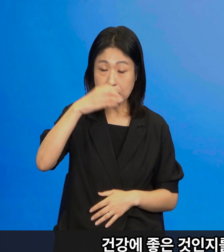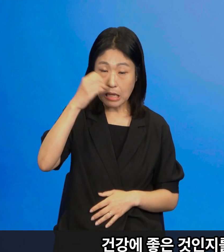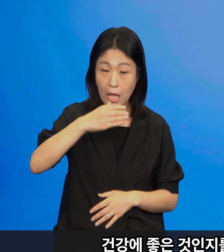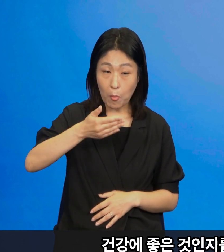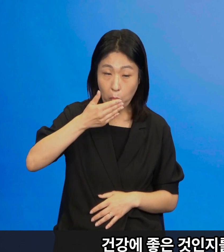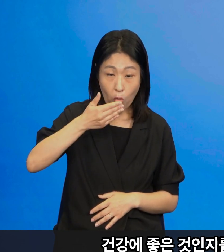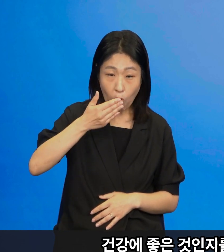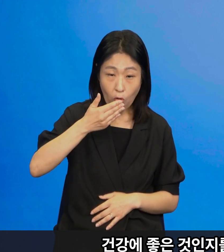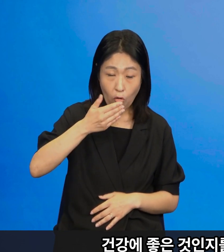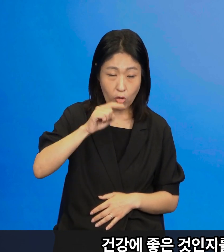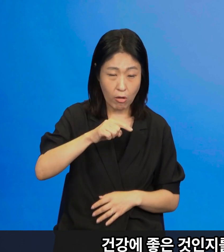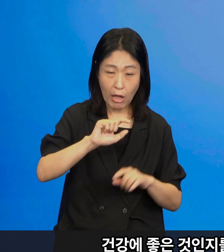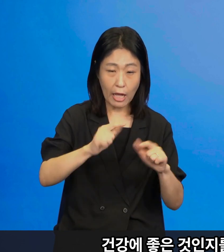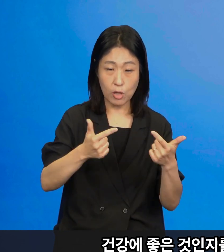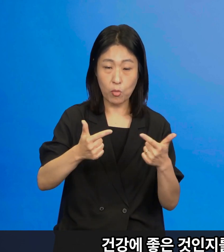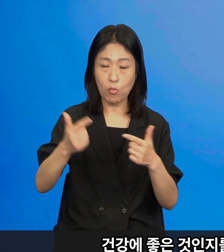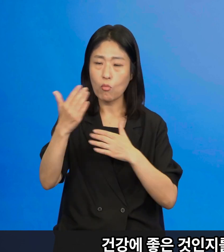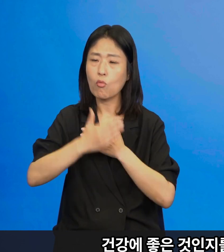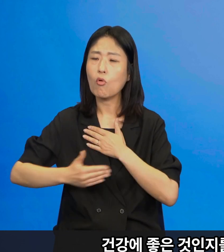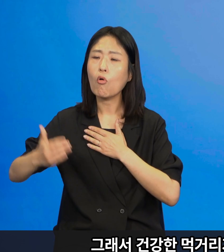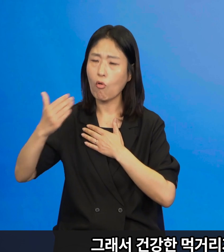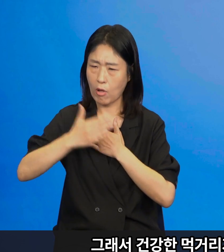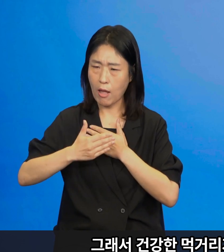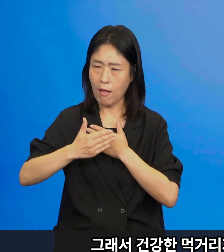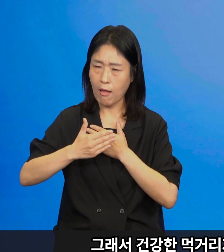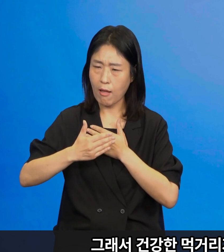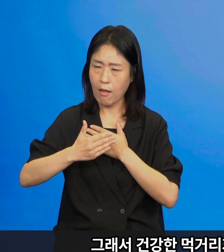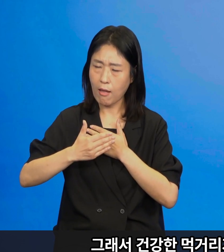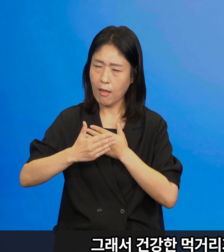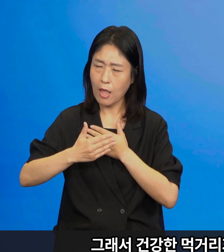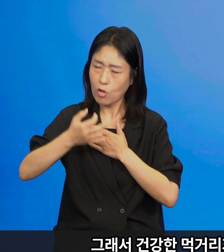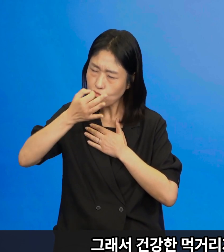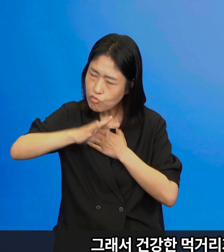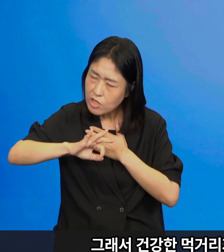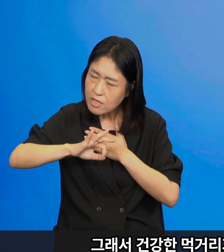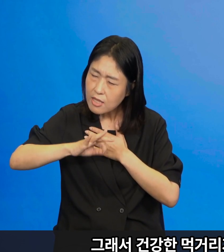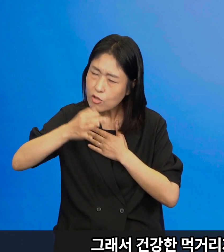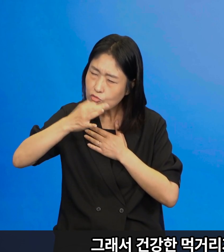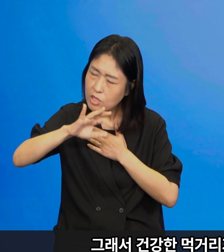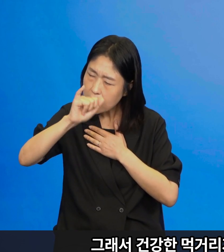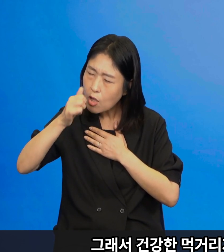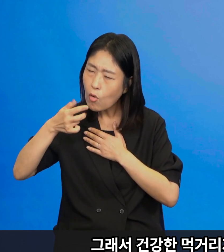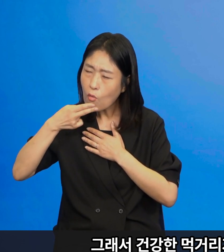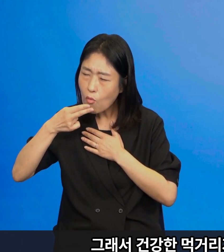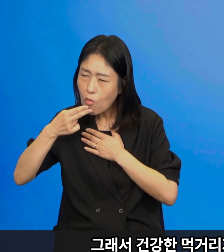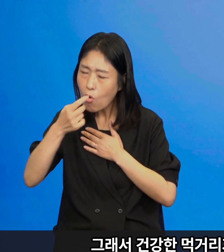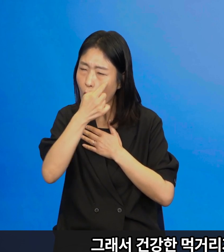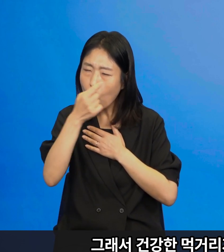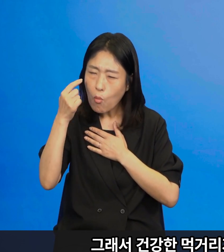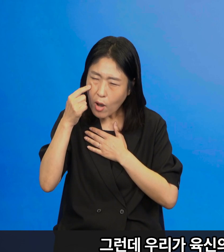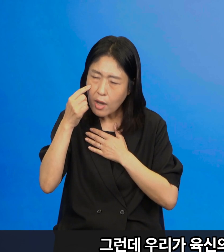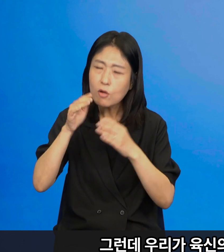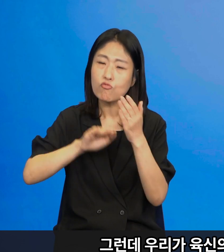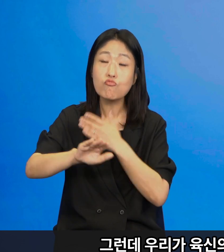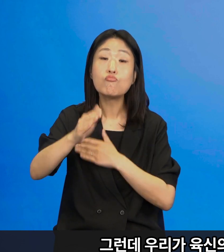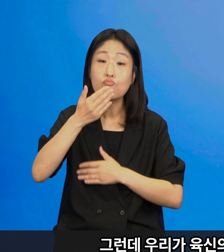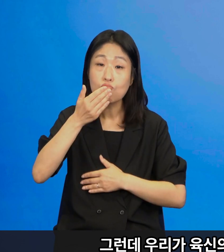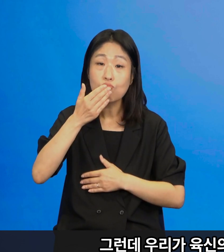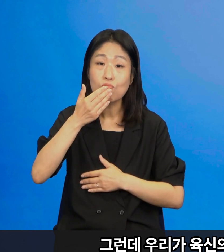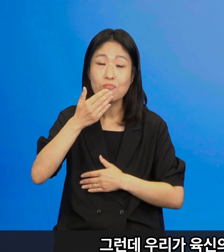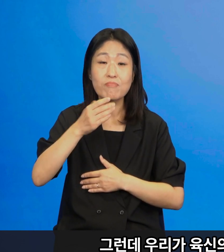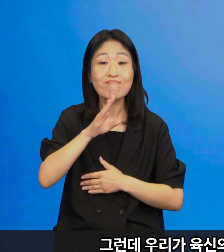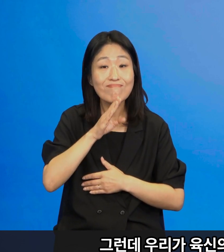건강에 좋은 것인지를 확인하고 드시더라고요. 그래서 건강한 먹거리가 참 많이 주목을 받습니다.